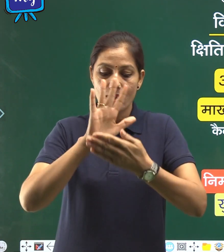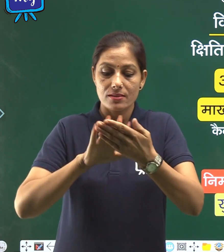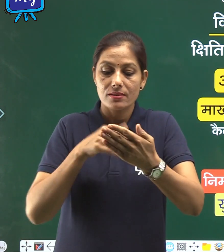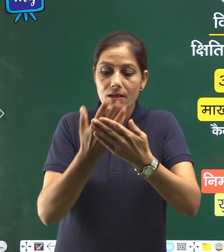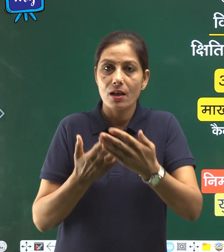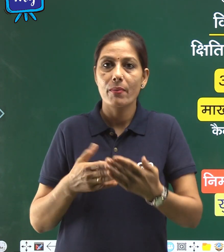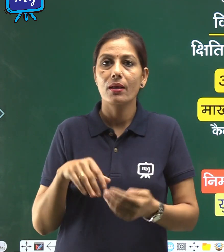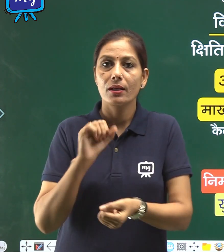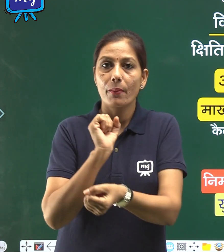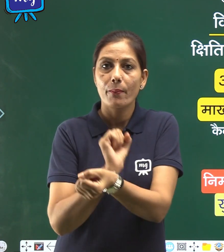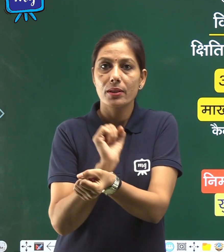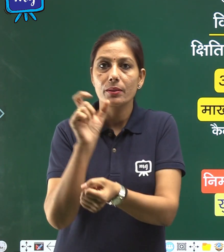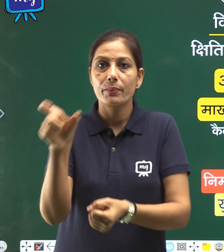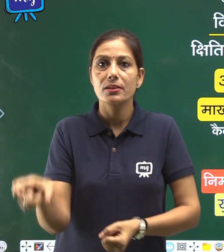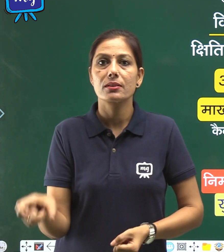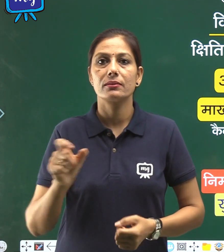कैदी